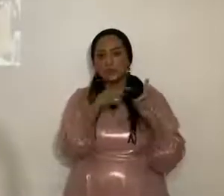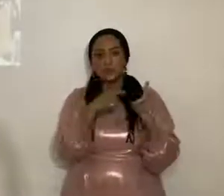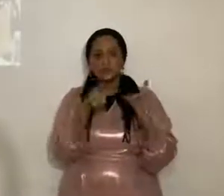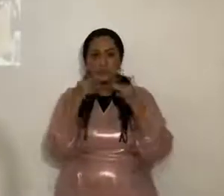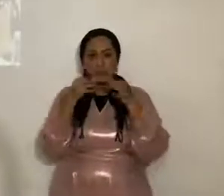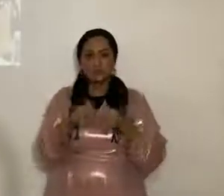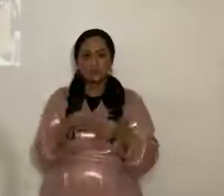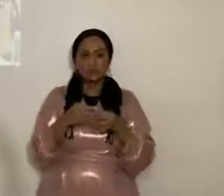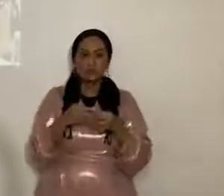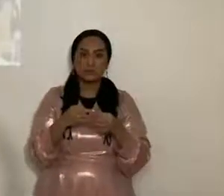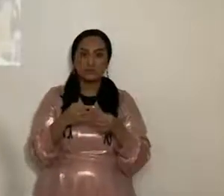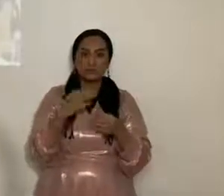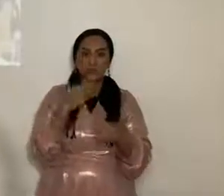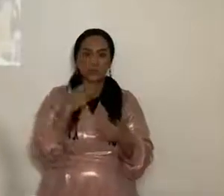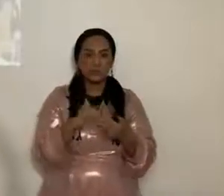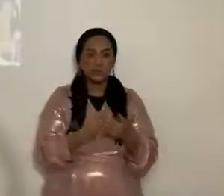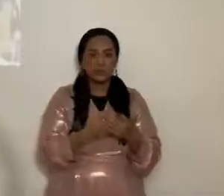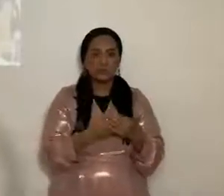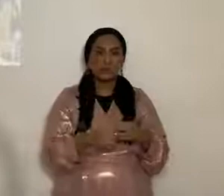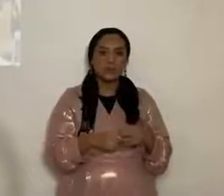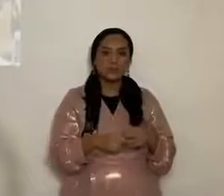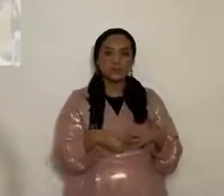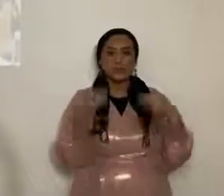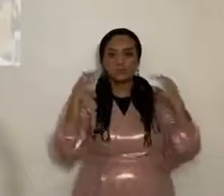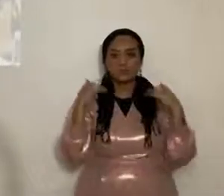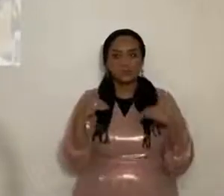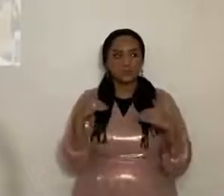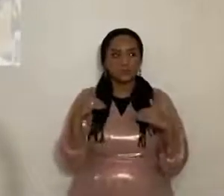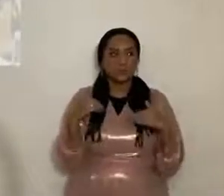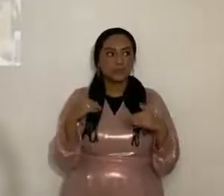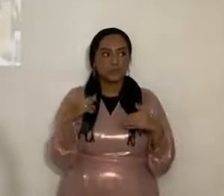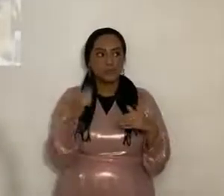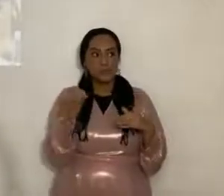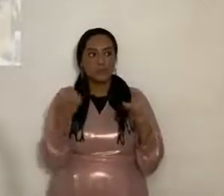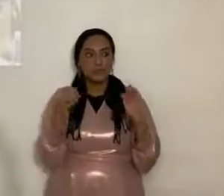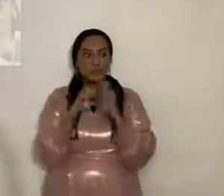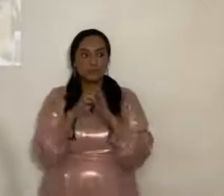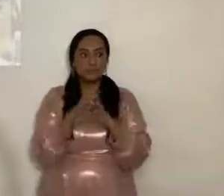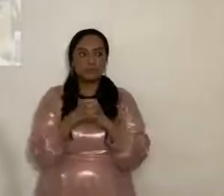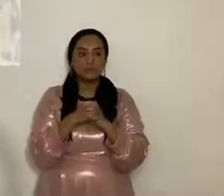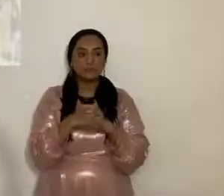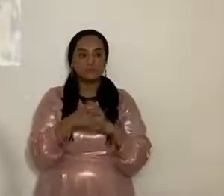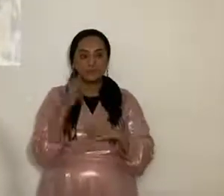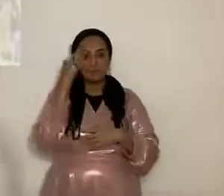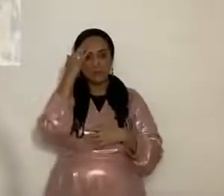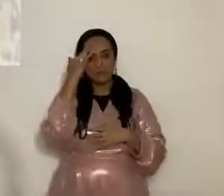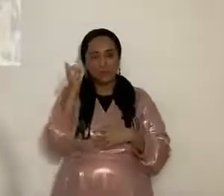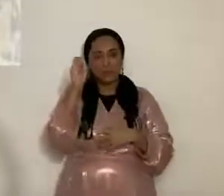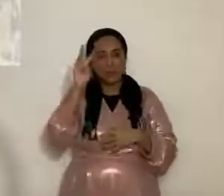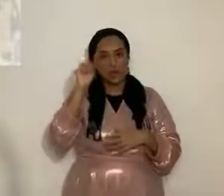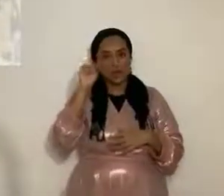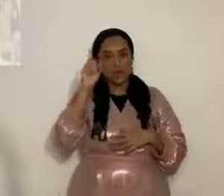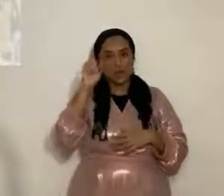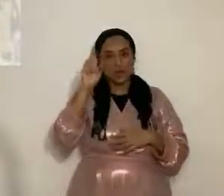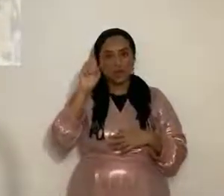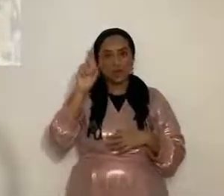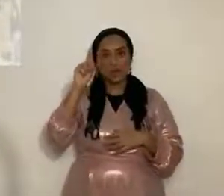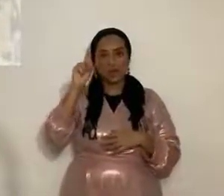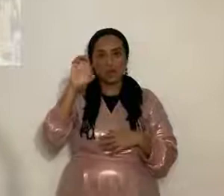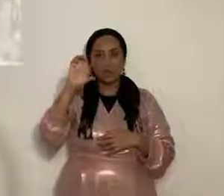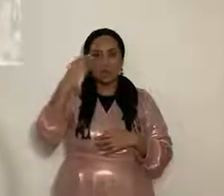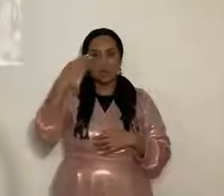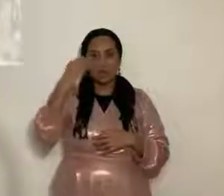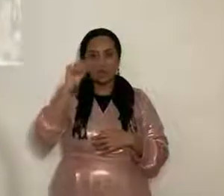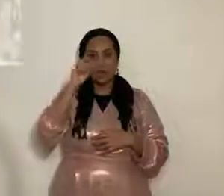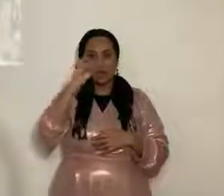tomó fueron buenas. Ahora vamos a ver otro ejemplo. ¿Por qué Mardoqueo denunció